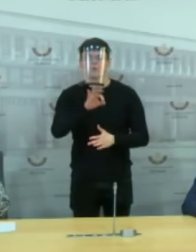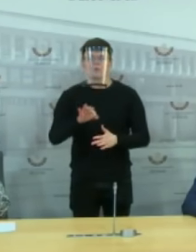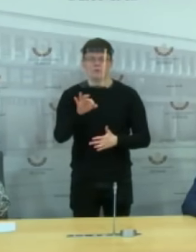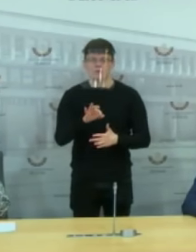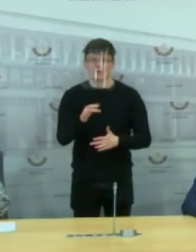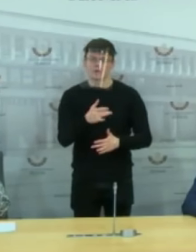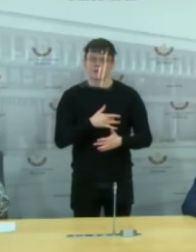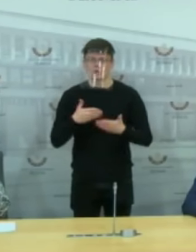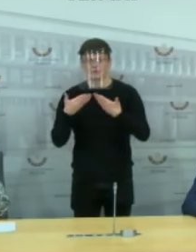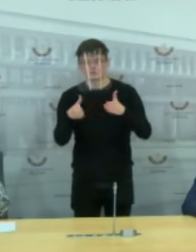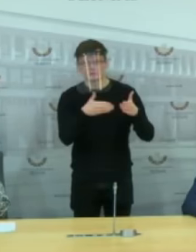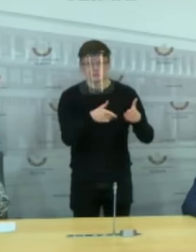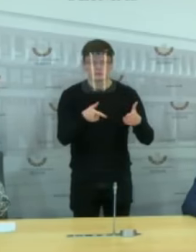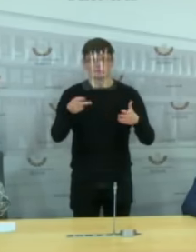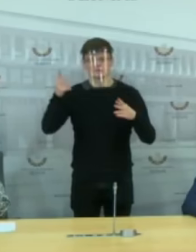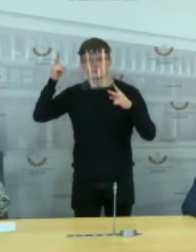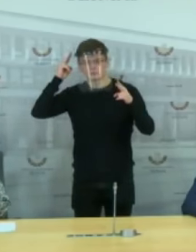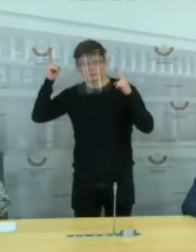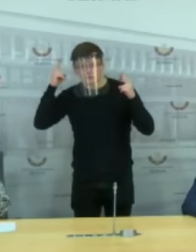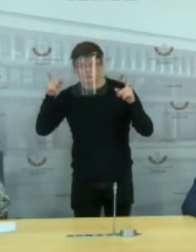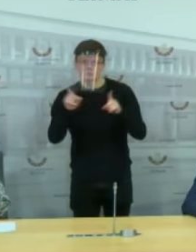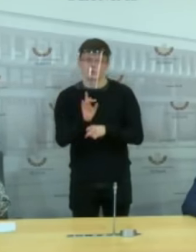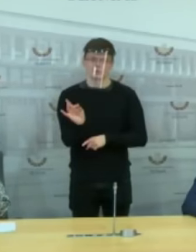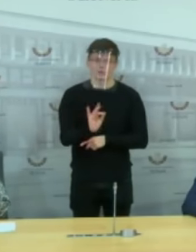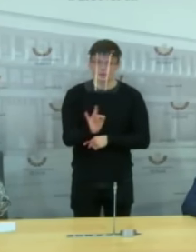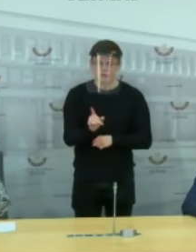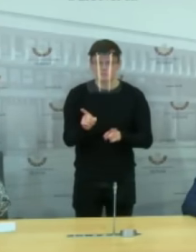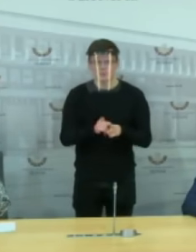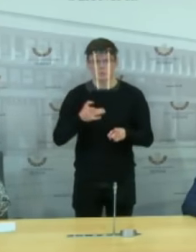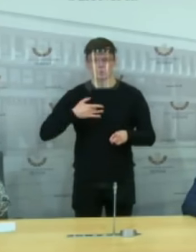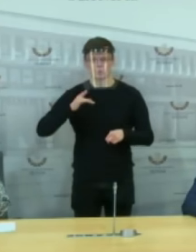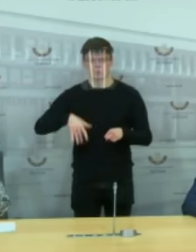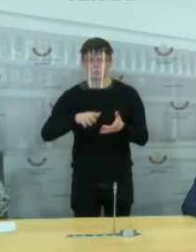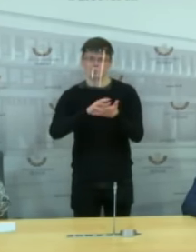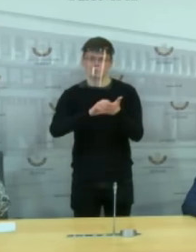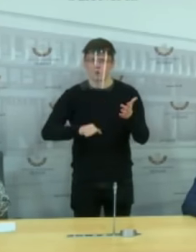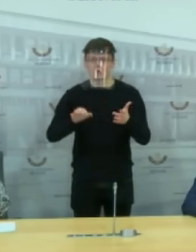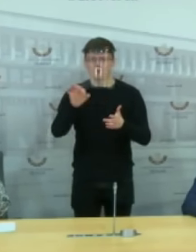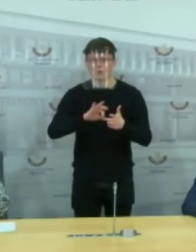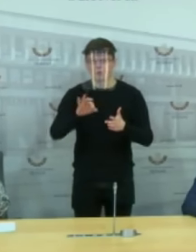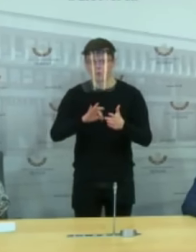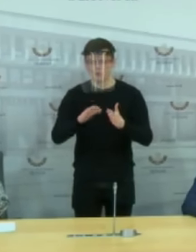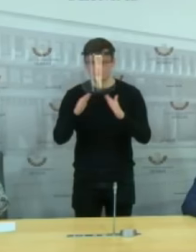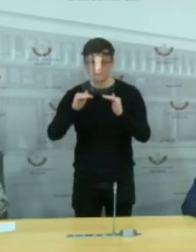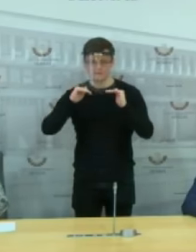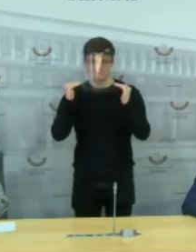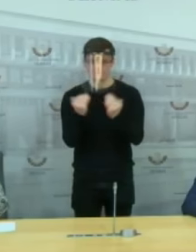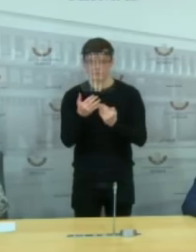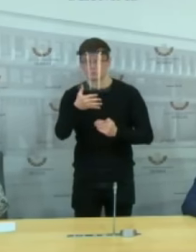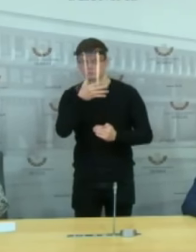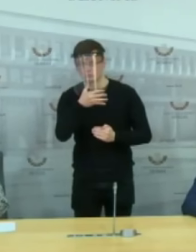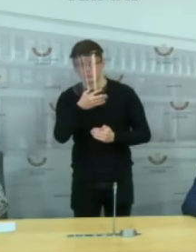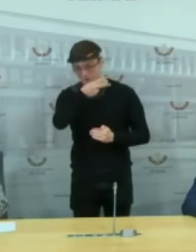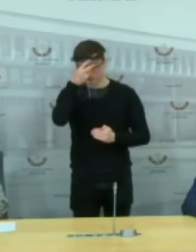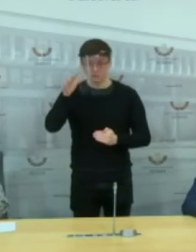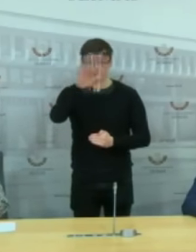atsidariusių kavinių kirpyklų veiklos ir griežtinamos baudos dėl saviizoliacijos nesilaikymo? Kiek Lietuvoje yra tokių